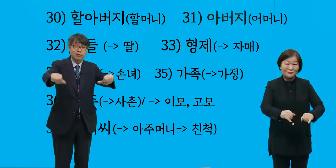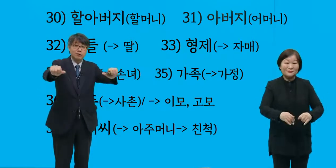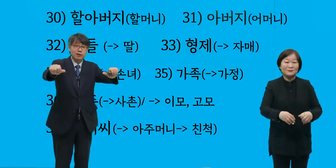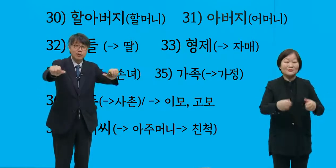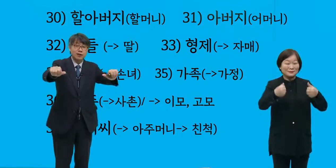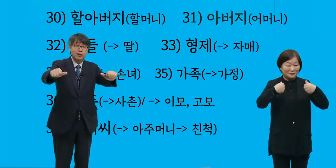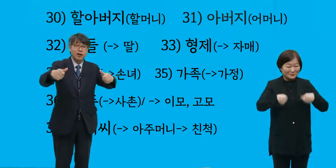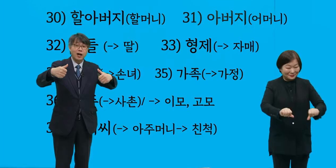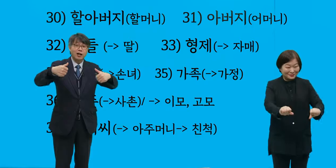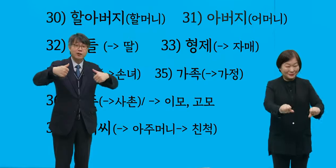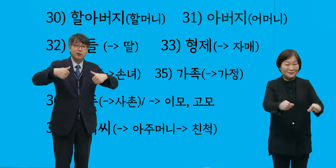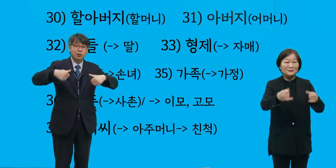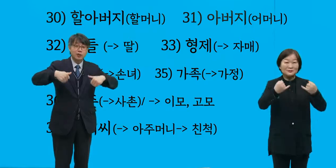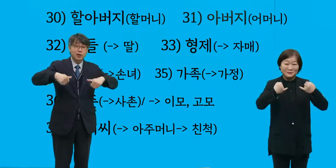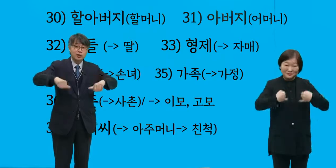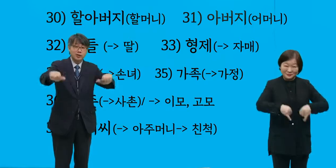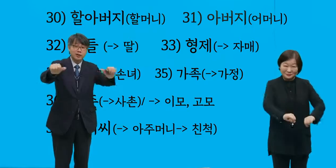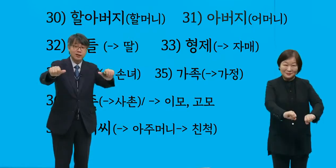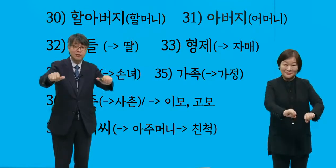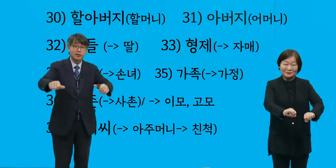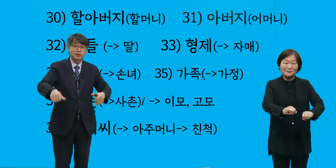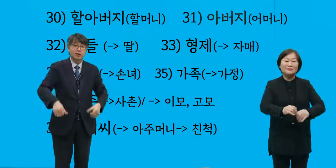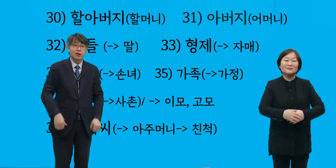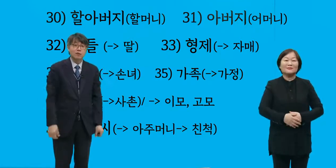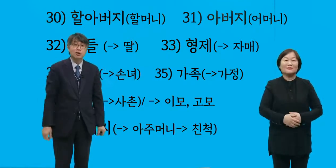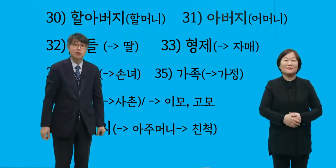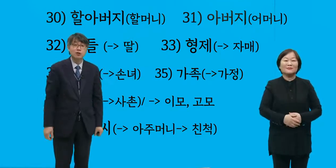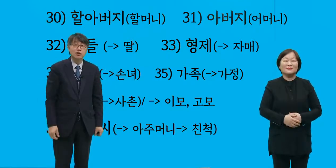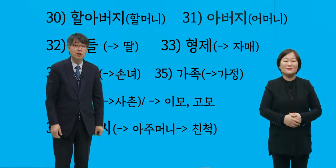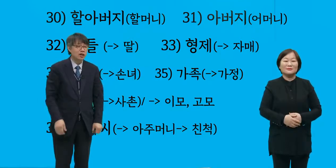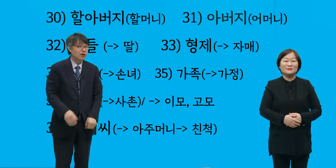쌍둥이. 아들이 동시에 이렇게 딱 태어난 거. 새 쌍둥이는 어떻게 할까요?